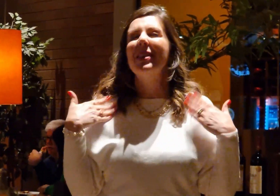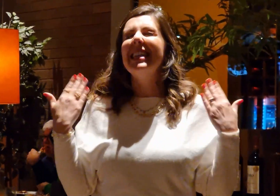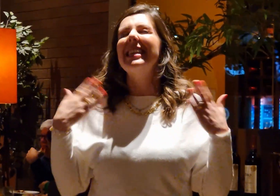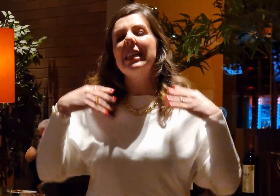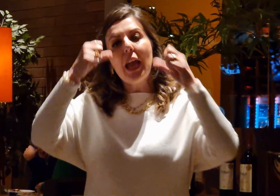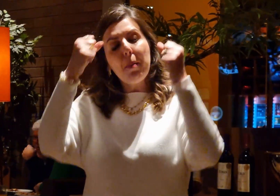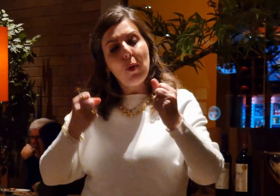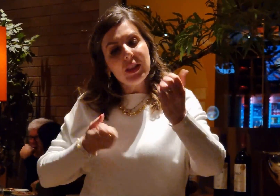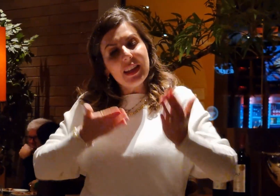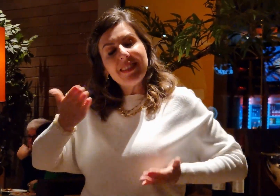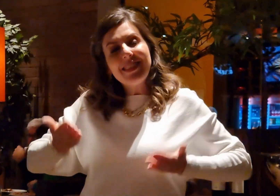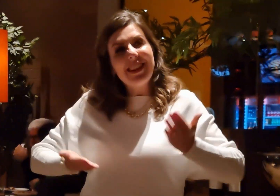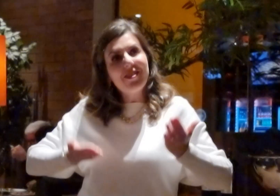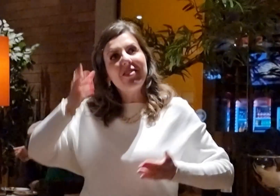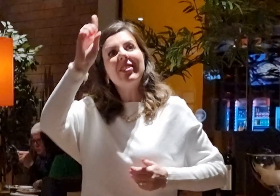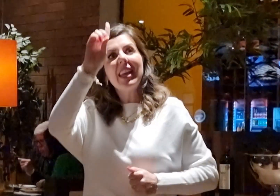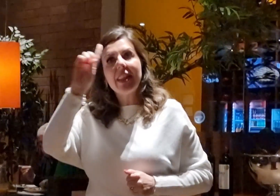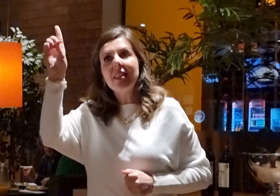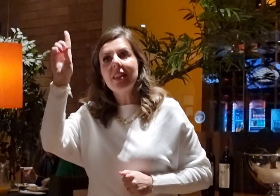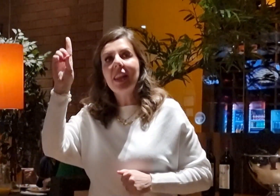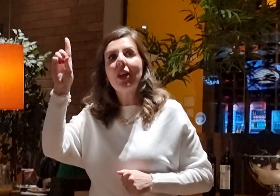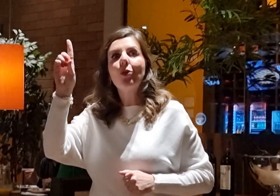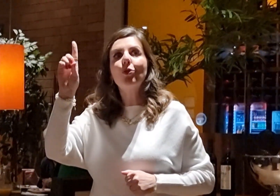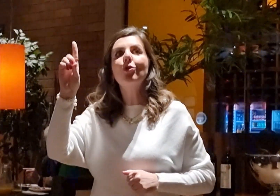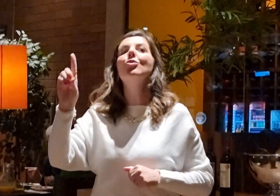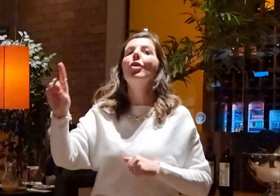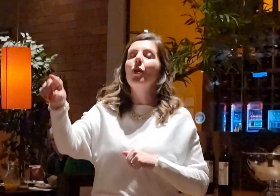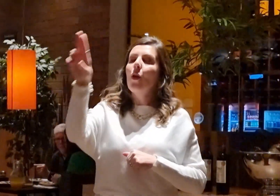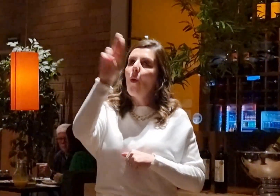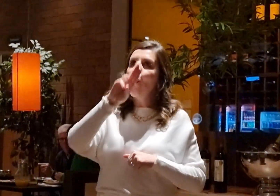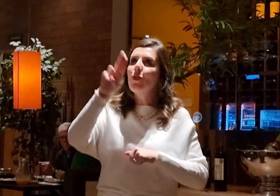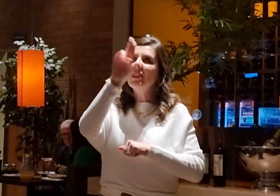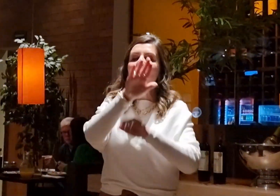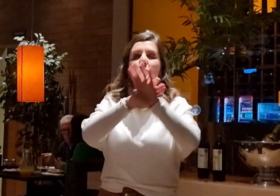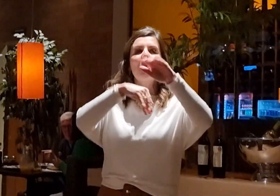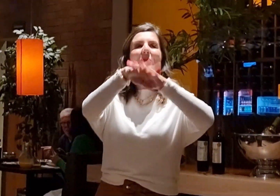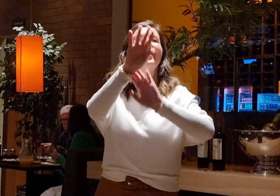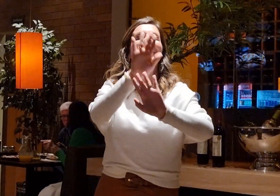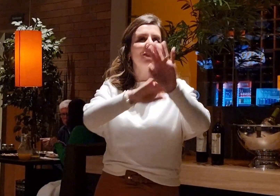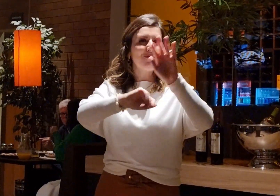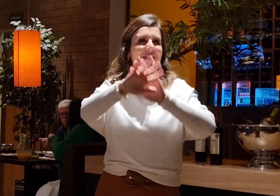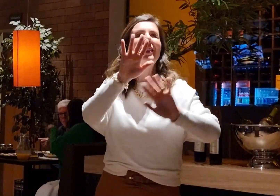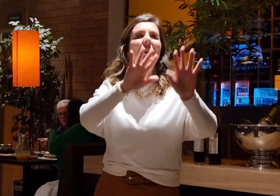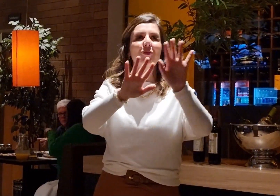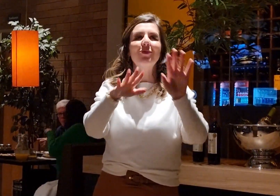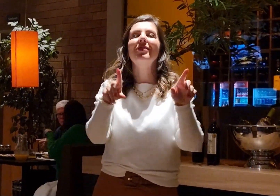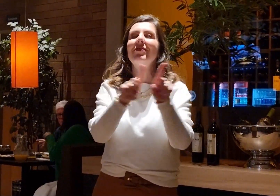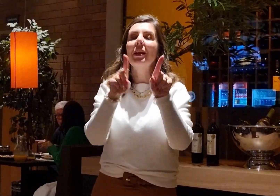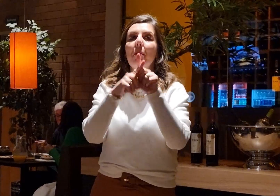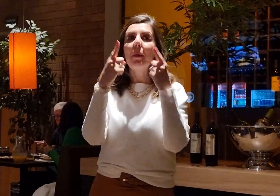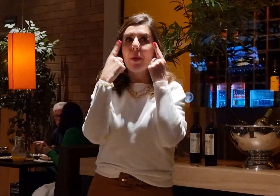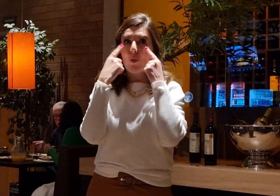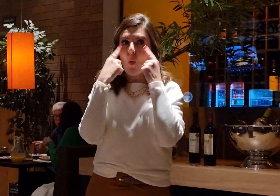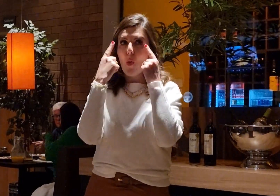todos. Obrigado a Jesus, porque me escolheu. E eu.